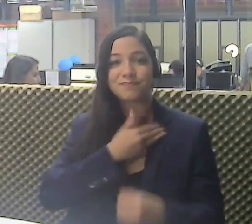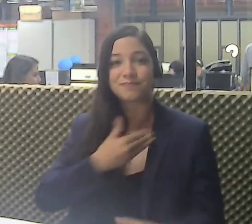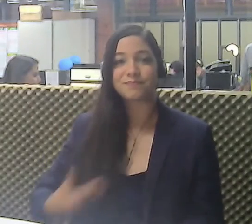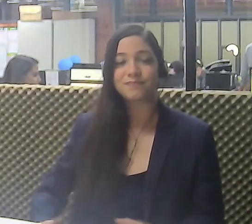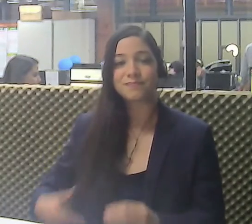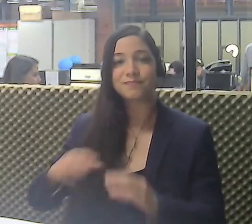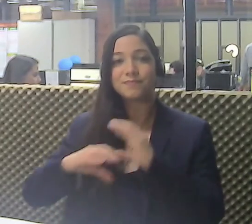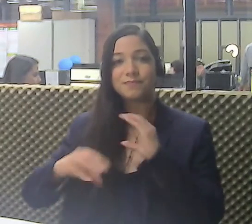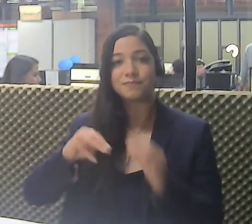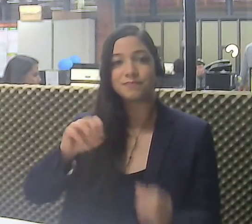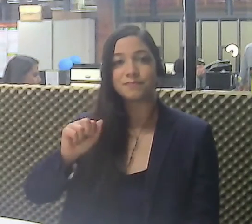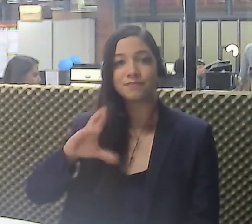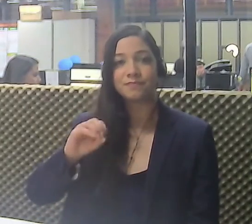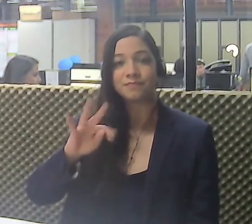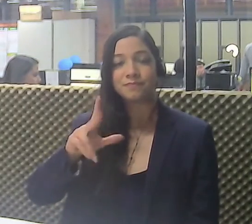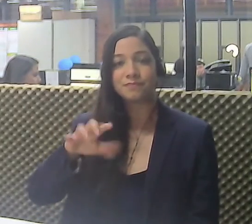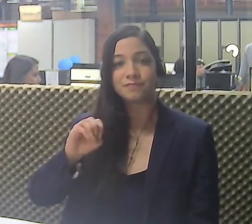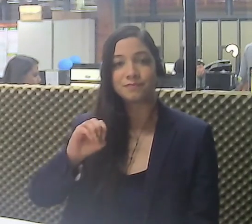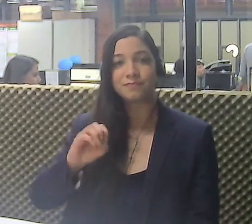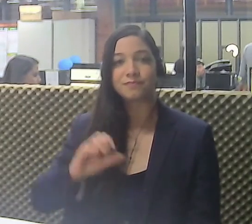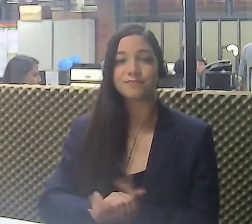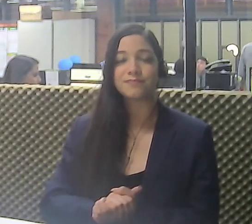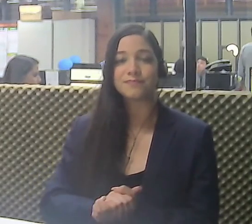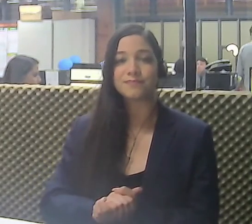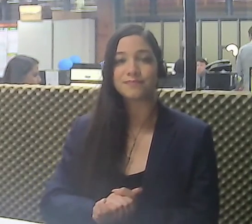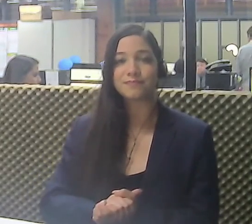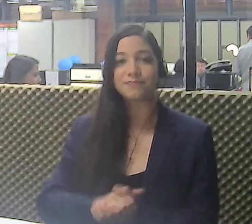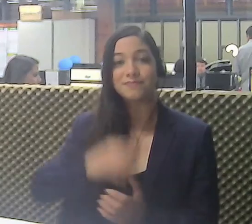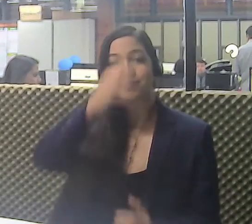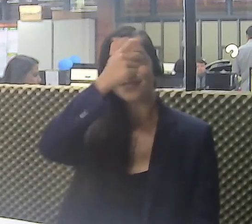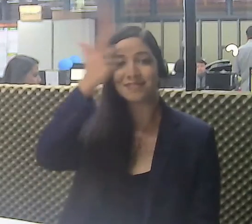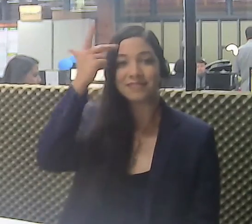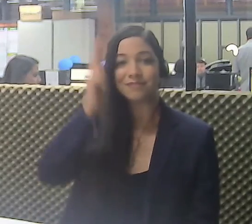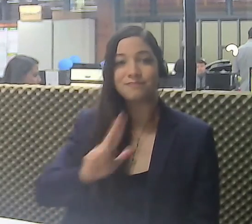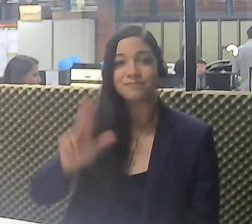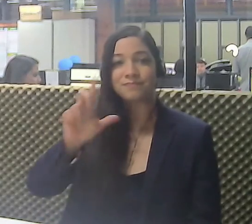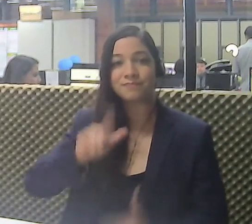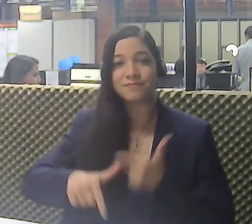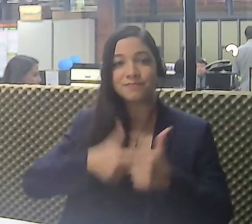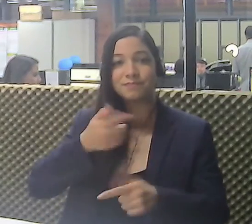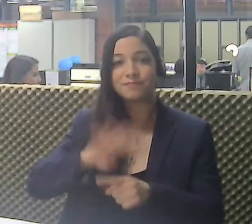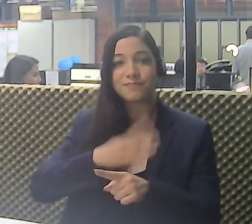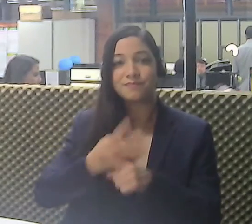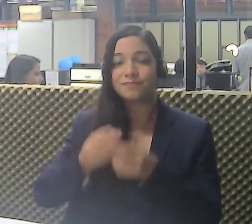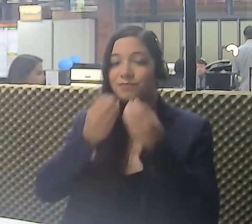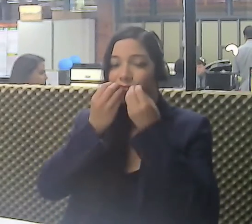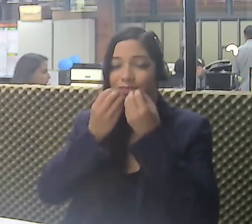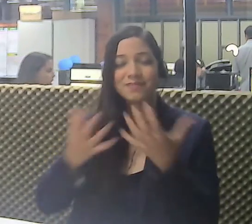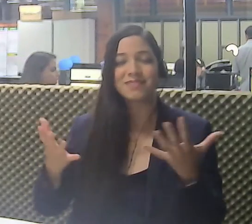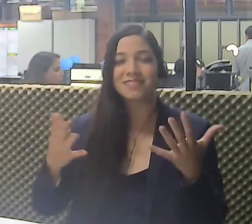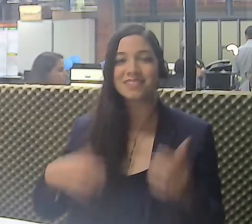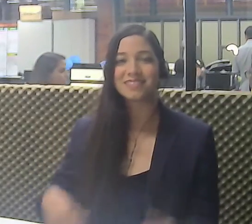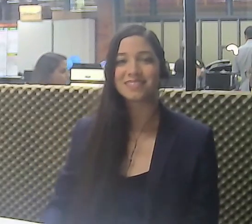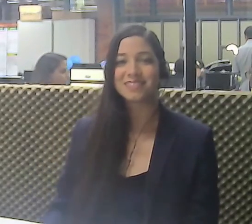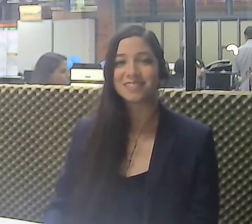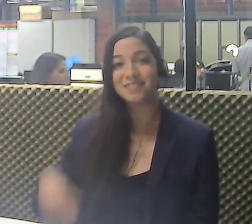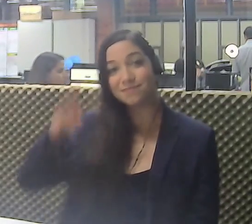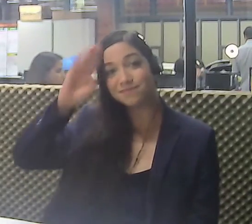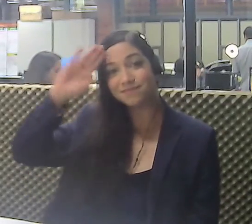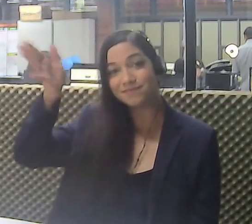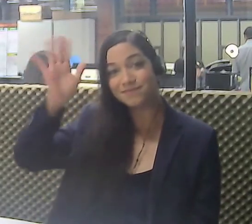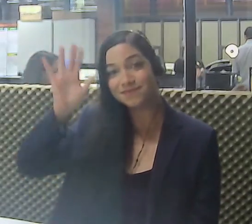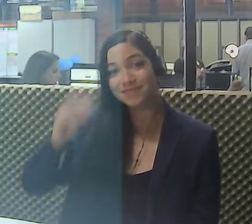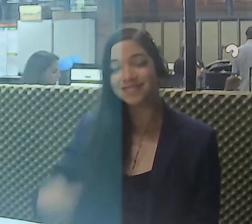Governo e Comunicação, Marco Túlio de Castro Kalimann. Prefeitura de Uberlândia. Fazer mais, fazer bem. Até